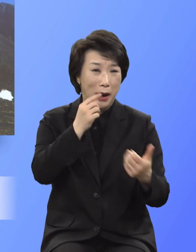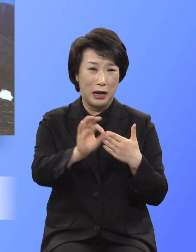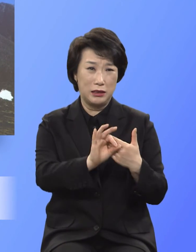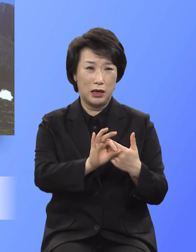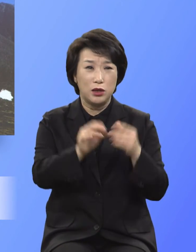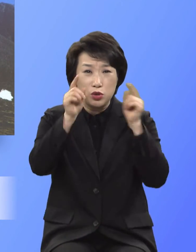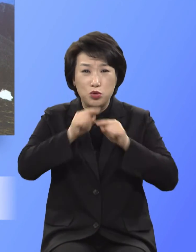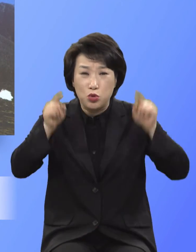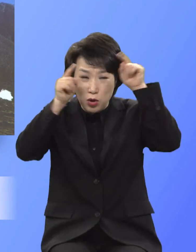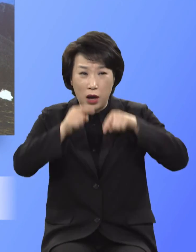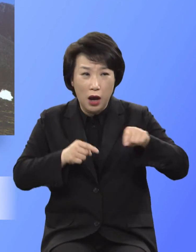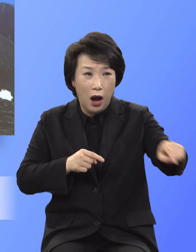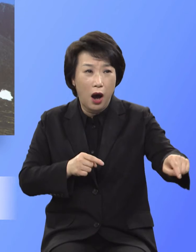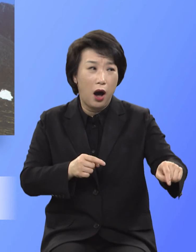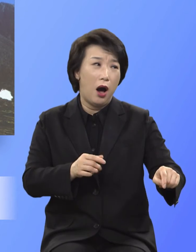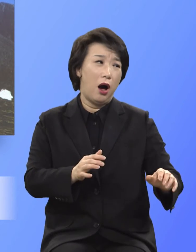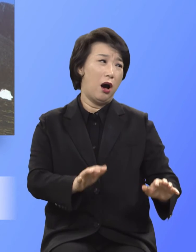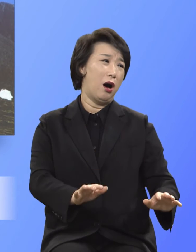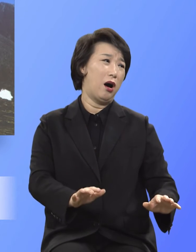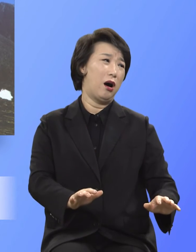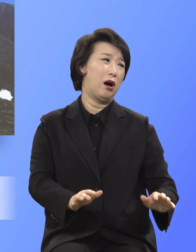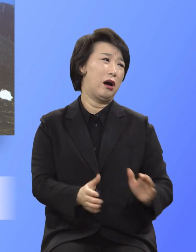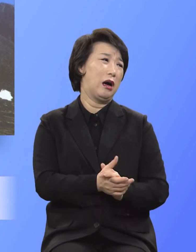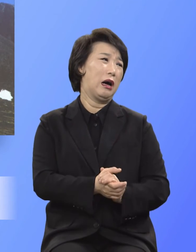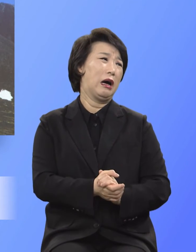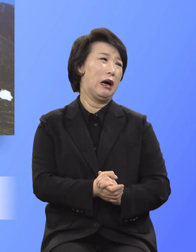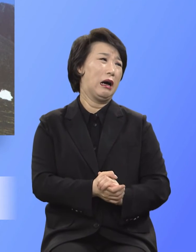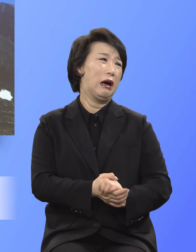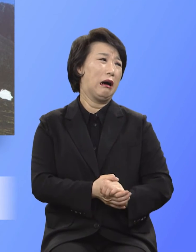만약에 지옥 가는 순간에